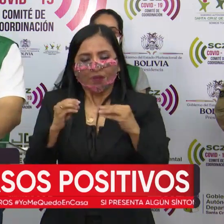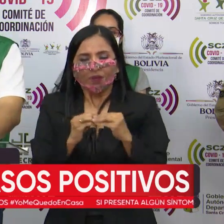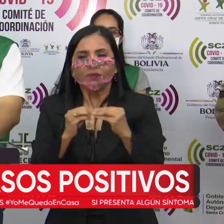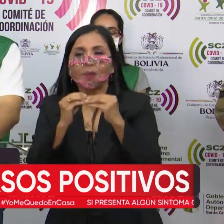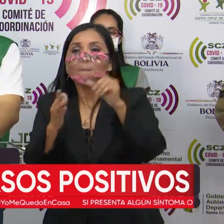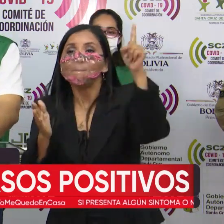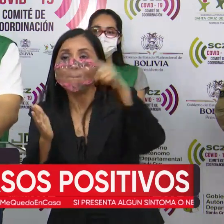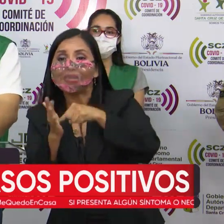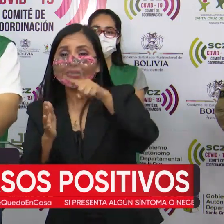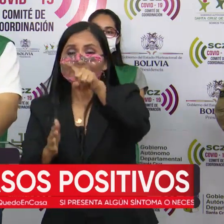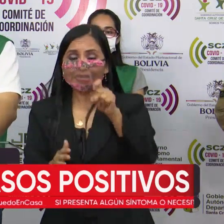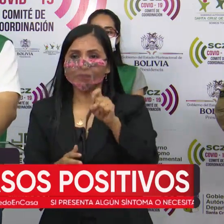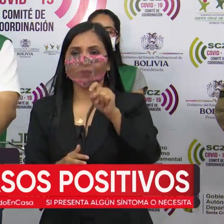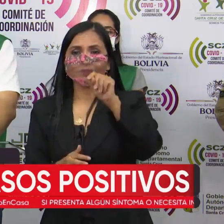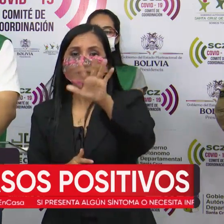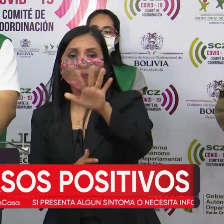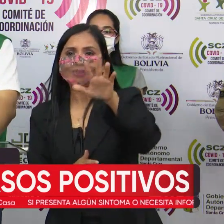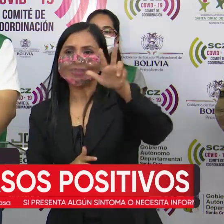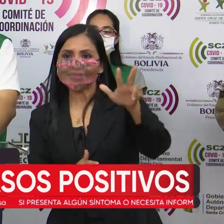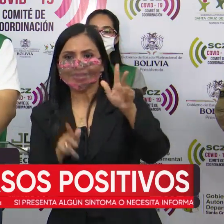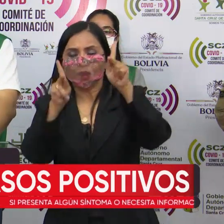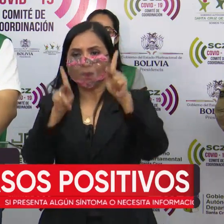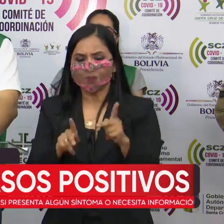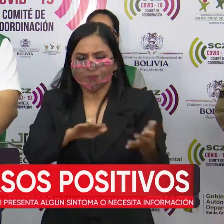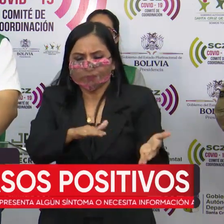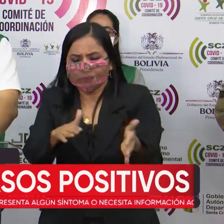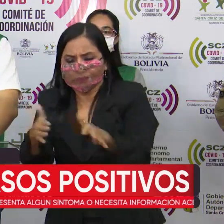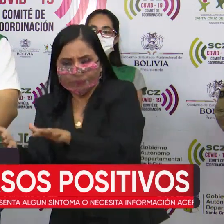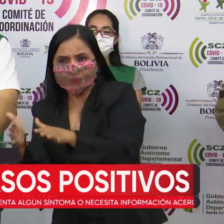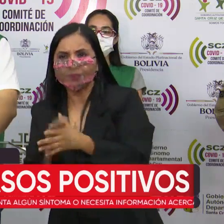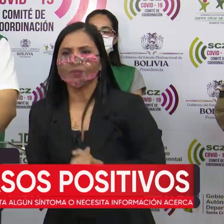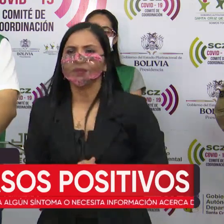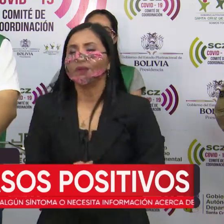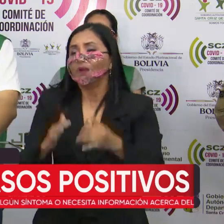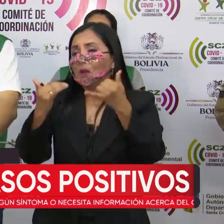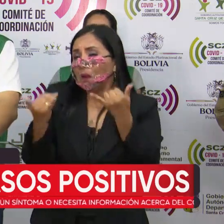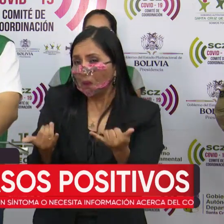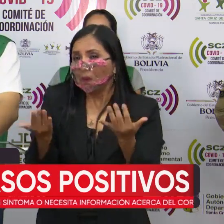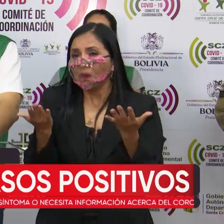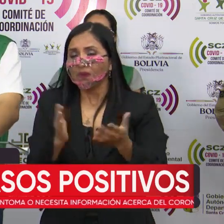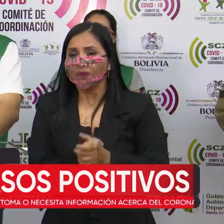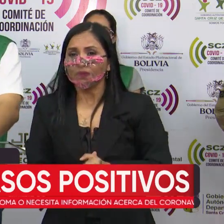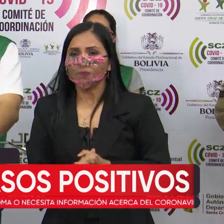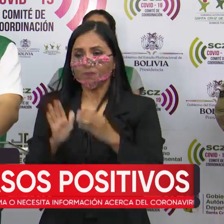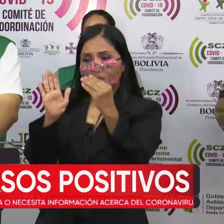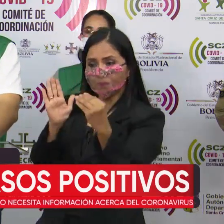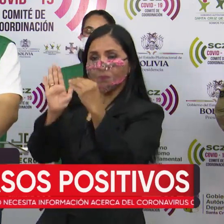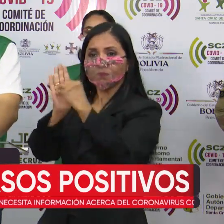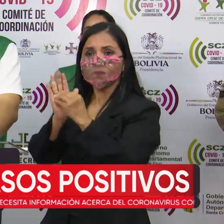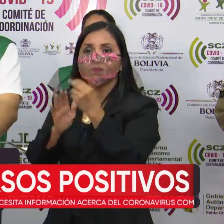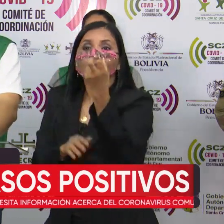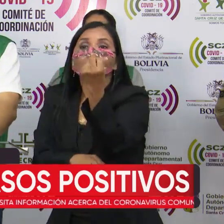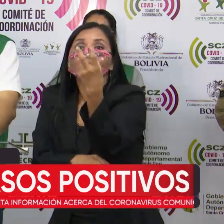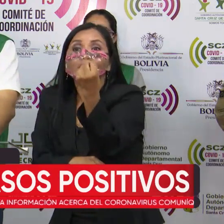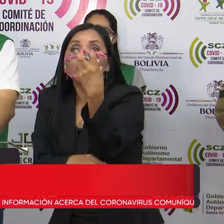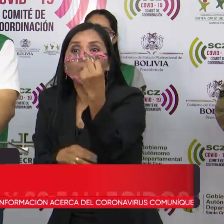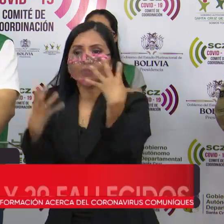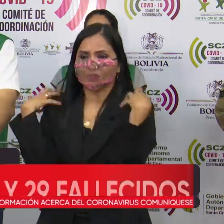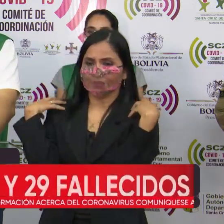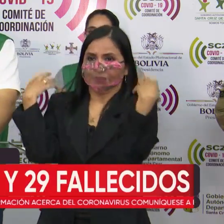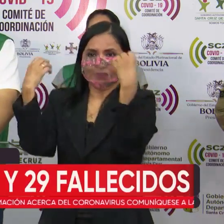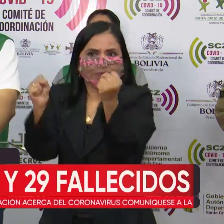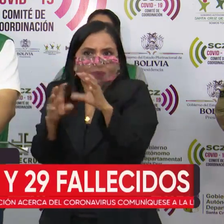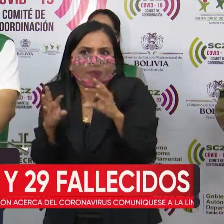ya 1.153. Hoy día solo tenemos registro de 12 pacientes